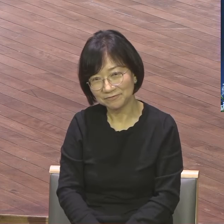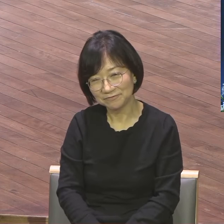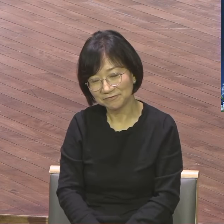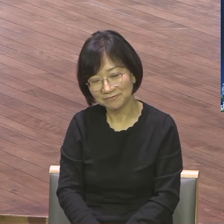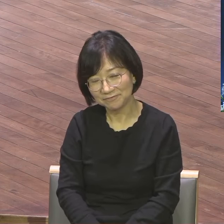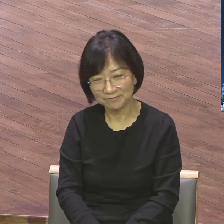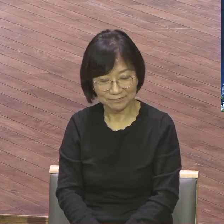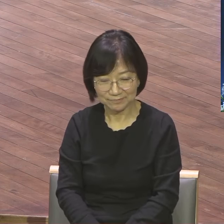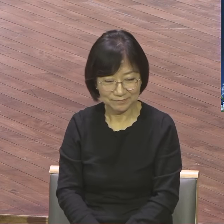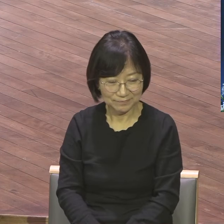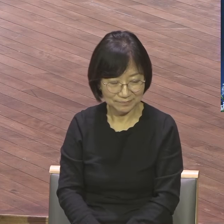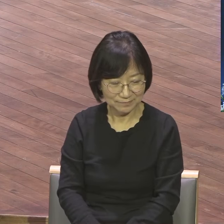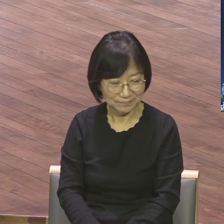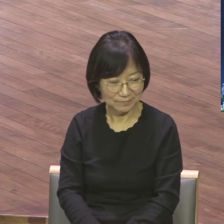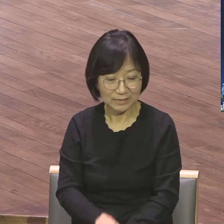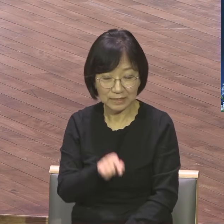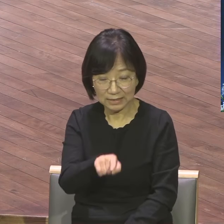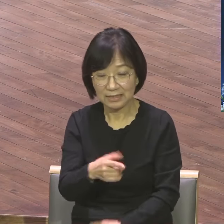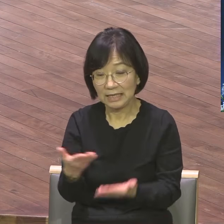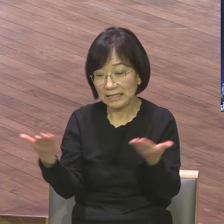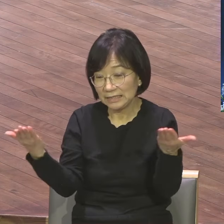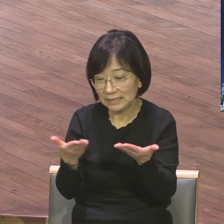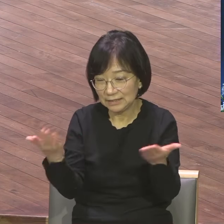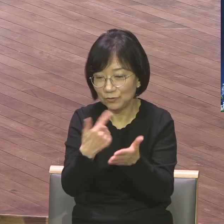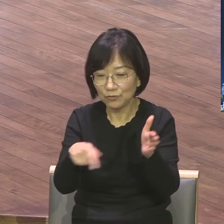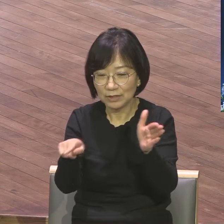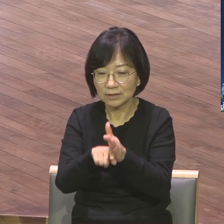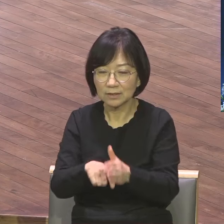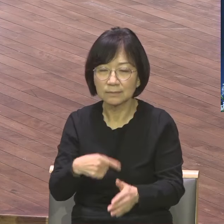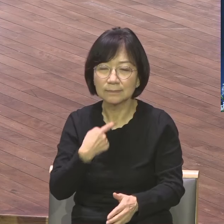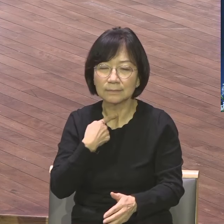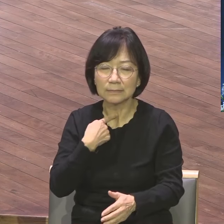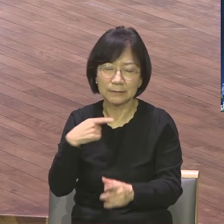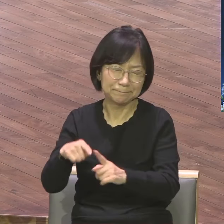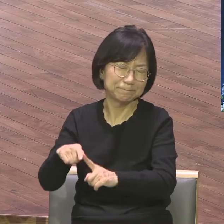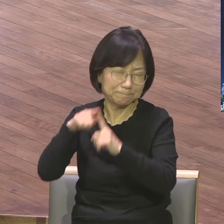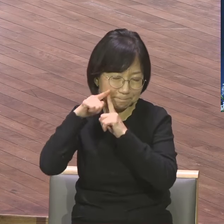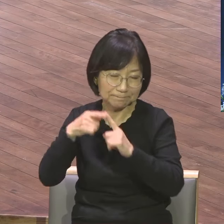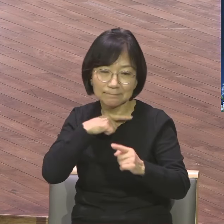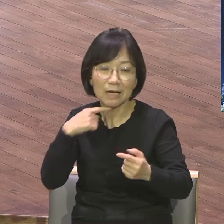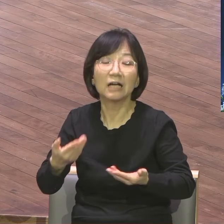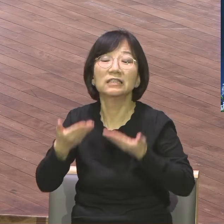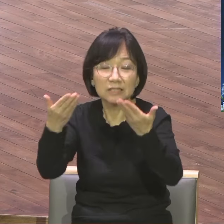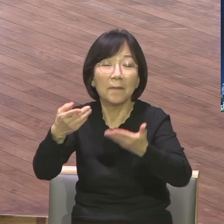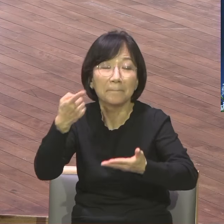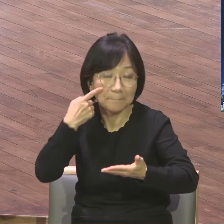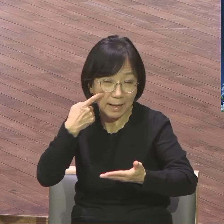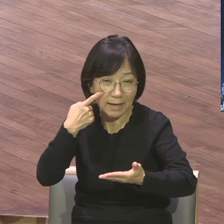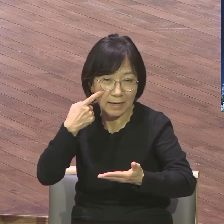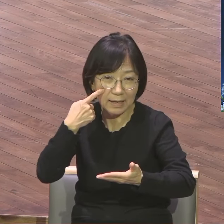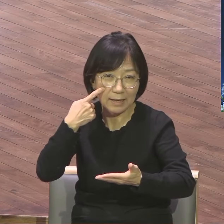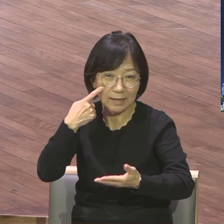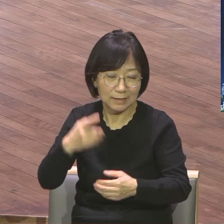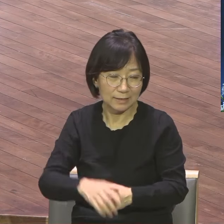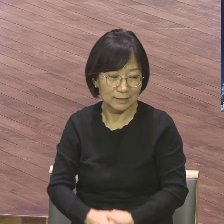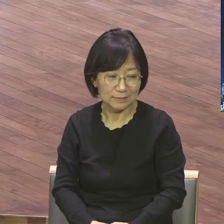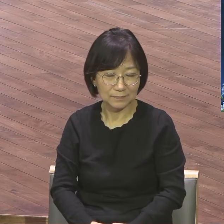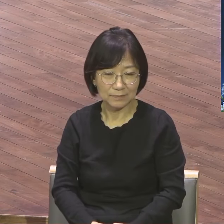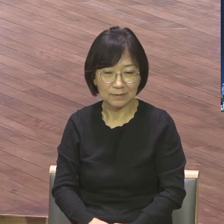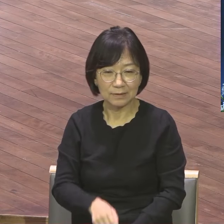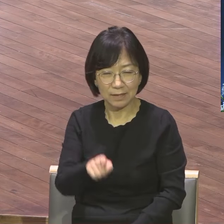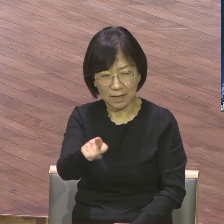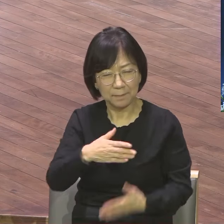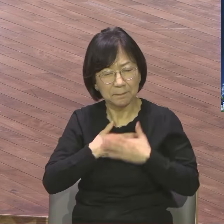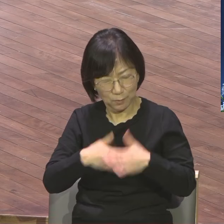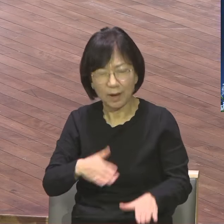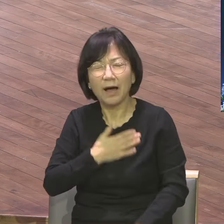한번 순교해봐라. 이 일을 위해 한번 목숨 걸어봐라. 이 일을 위해 한번 물질을 투자하고 시간을 투자해봐라. 너 피곤한 거 안다. 너